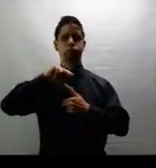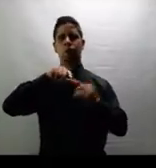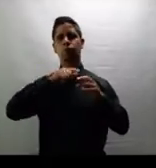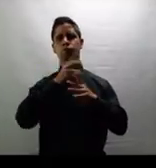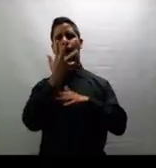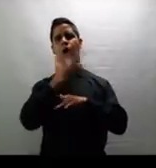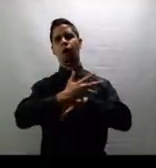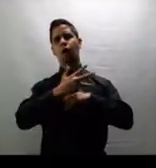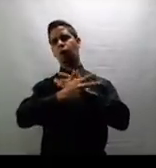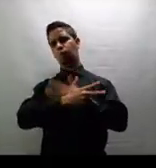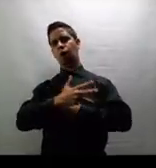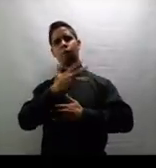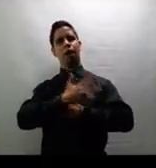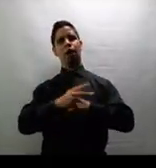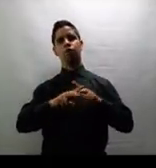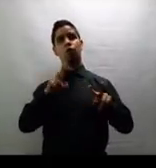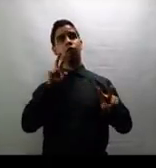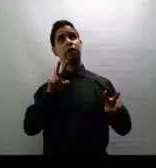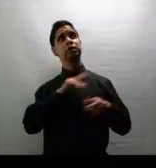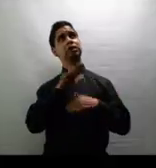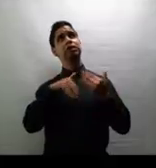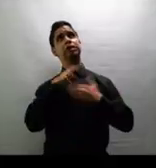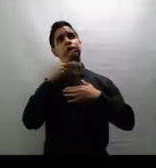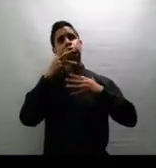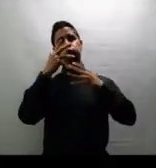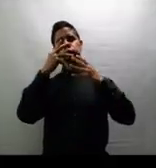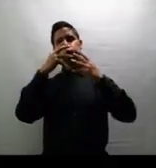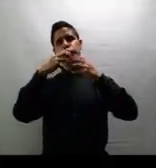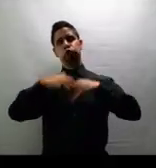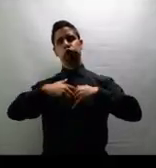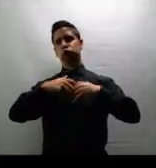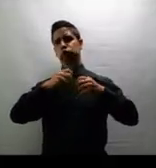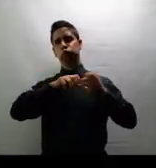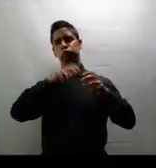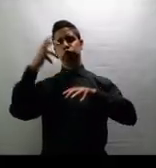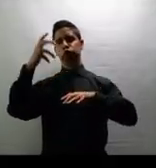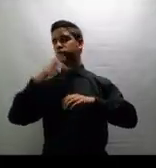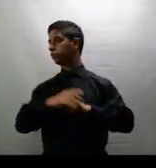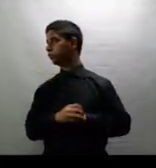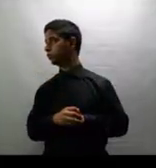eso me acuerdo porque yo lo vi leer qué